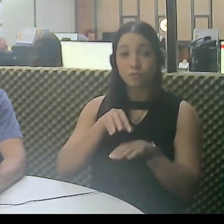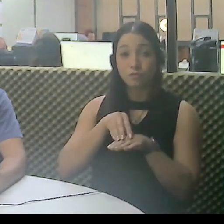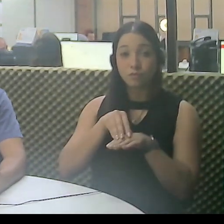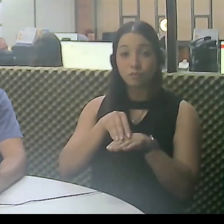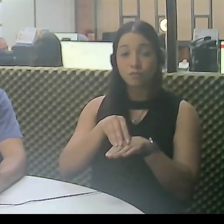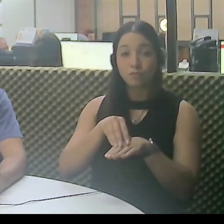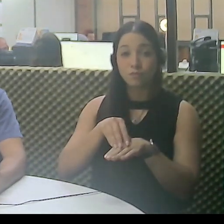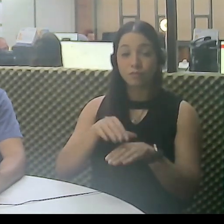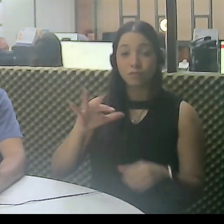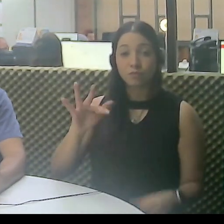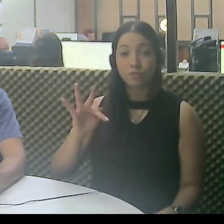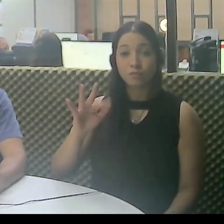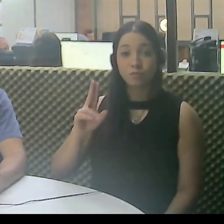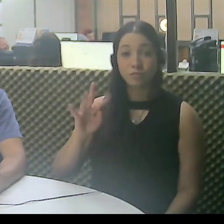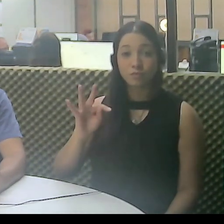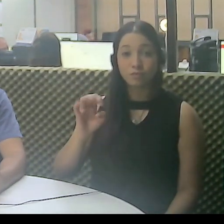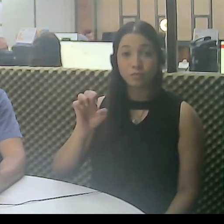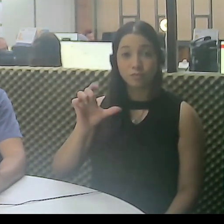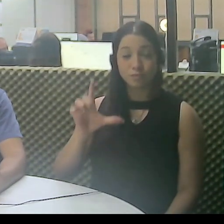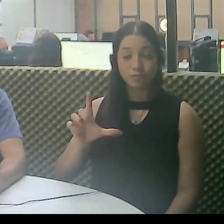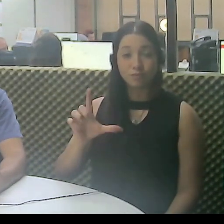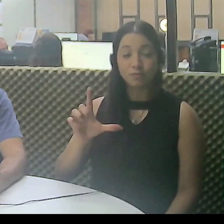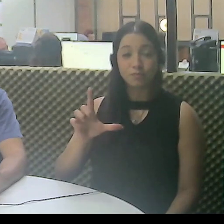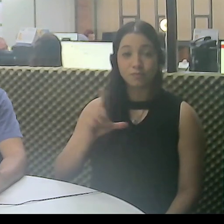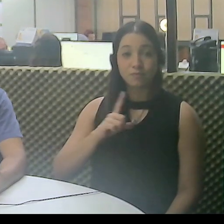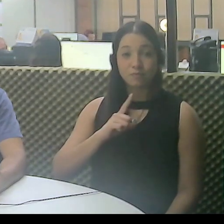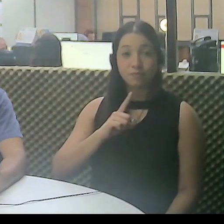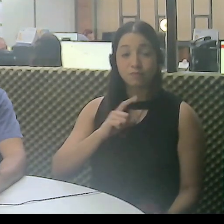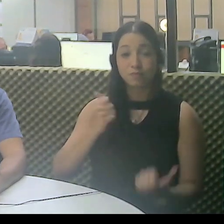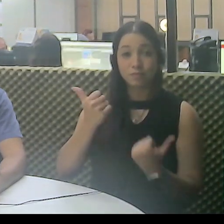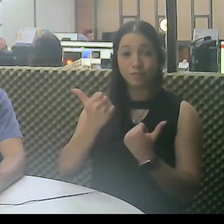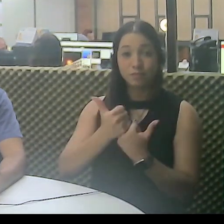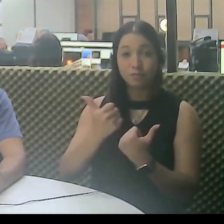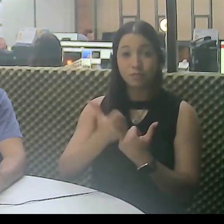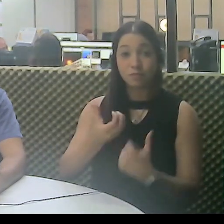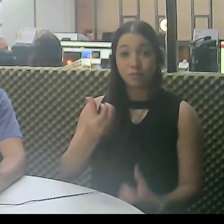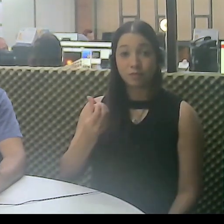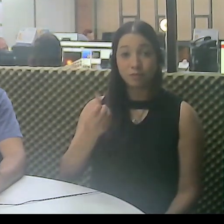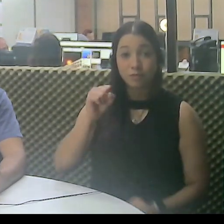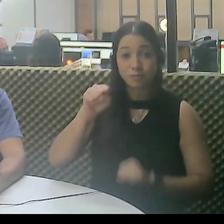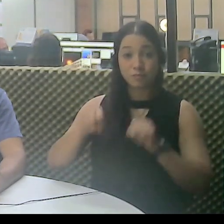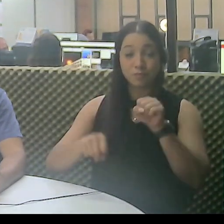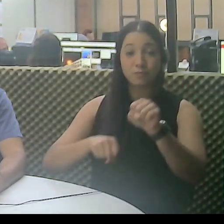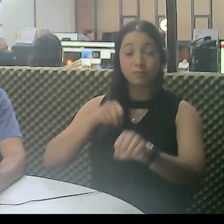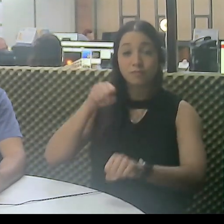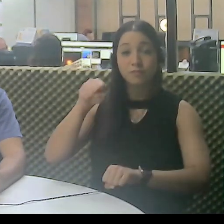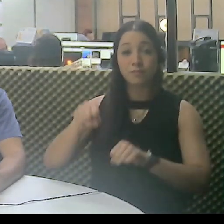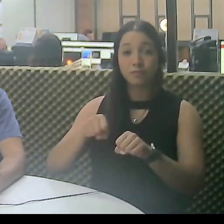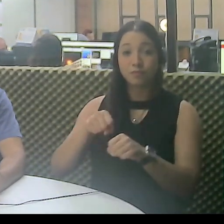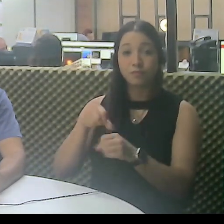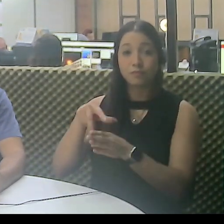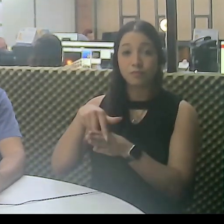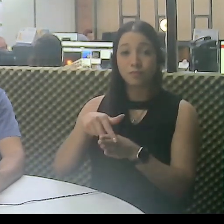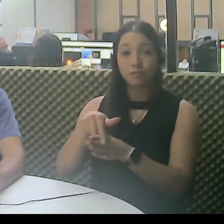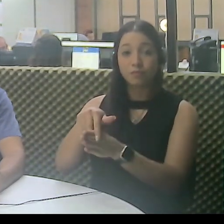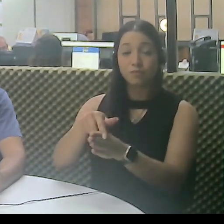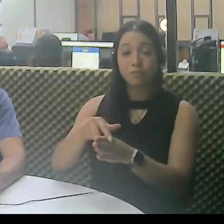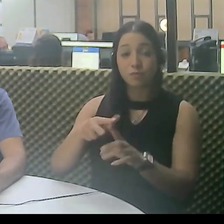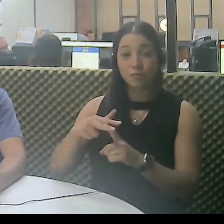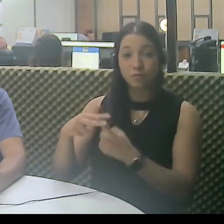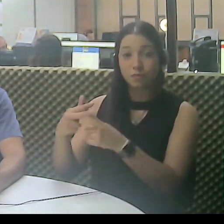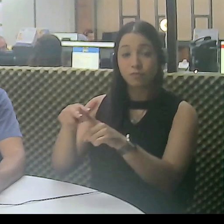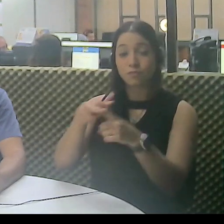Fundação Uberlandense do Turismo, Esporte e Lazer, a Futel, substituiu as 6 bicicletas utilizadas para rondas e serviços de